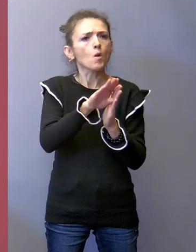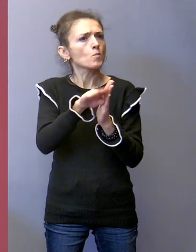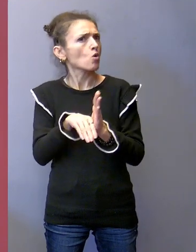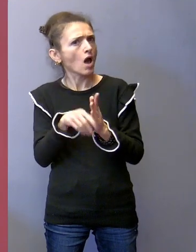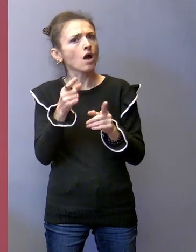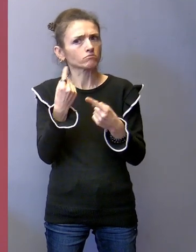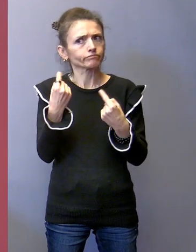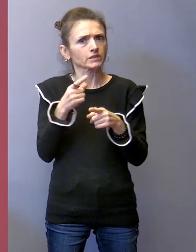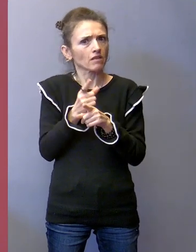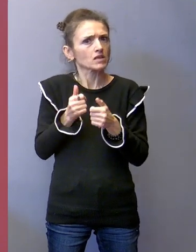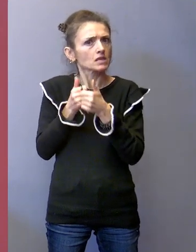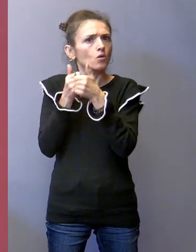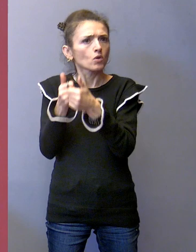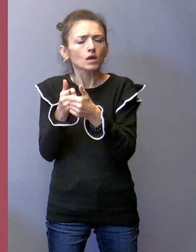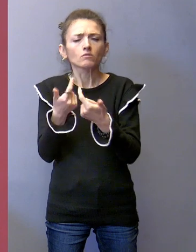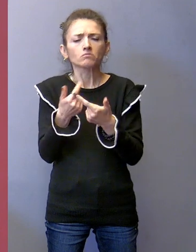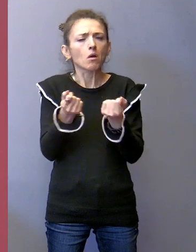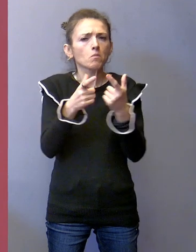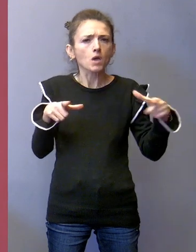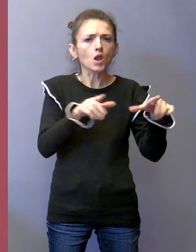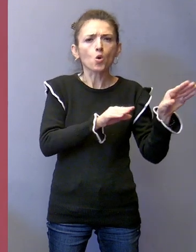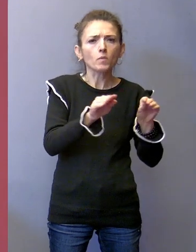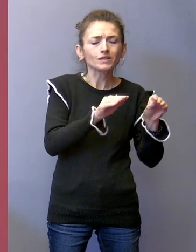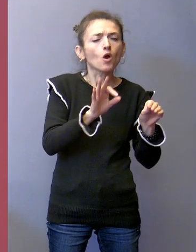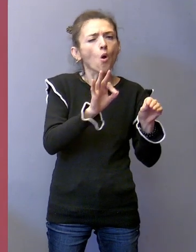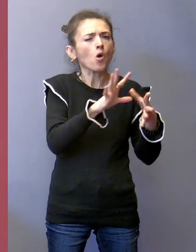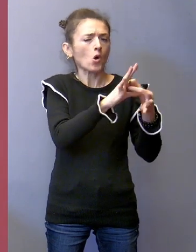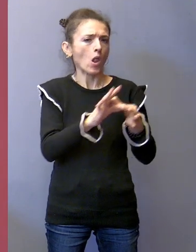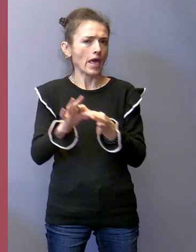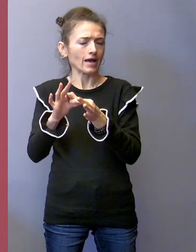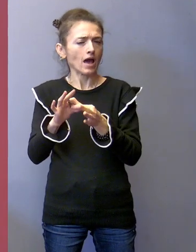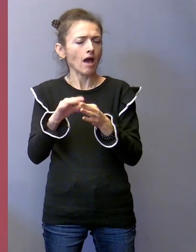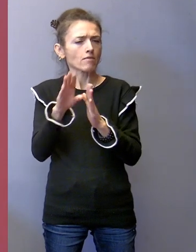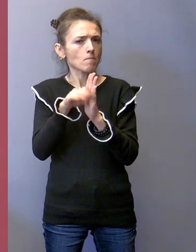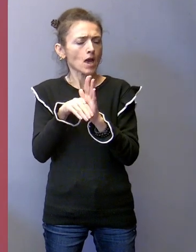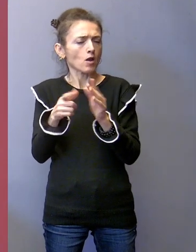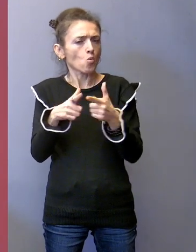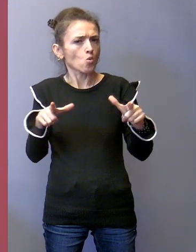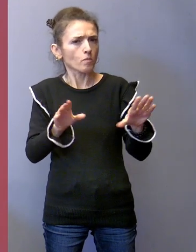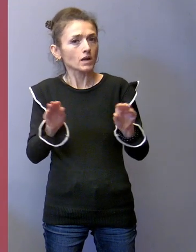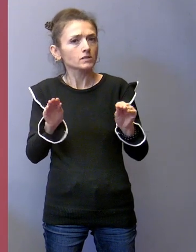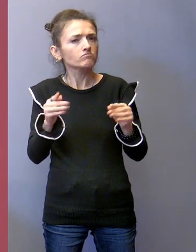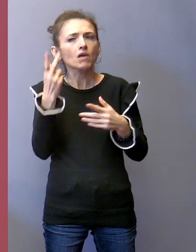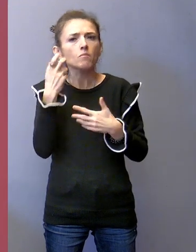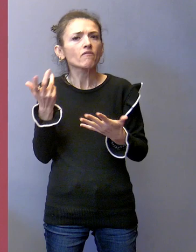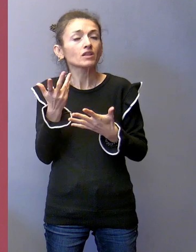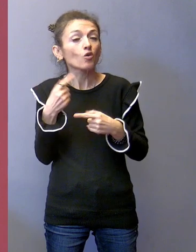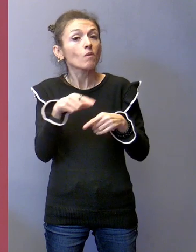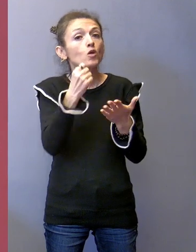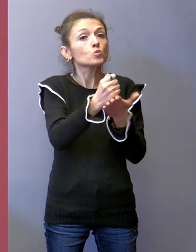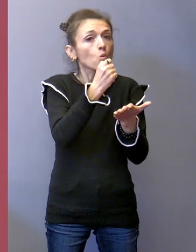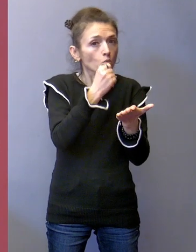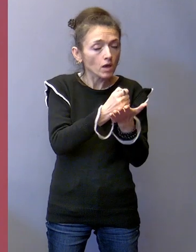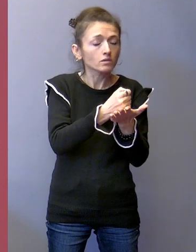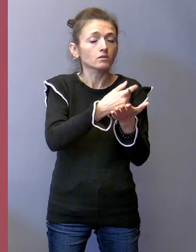o le modifiche sensibili ai piani urbanistici prevede che questi documenti vengano adottati approvati